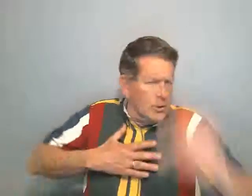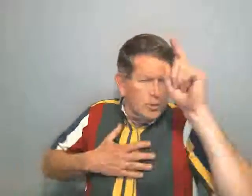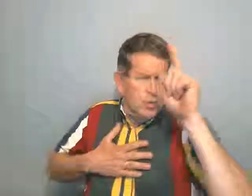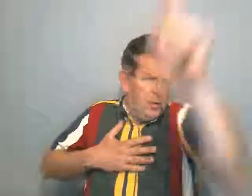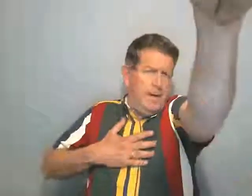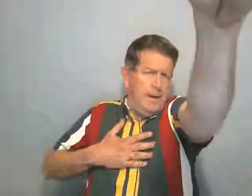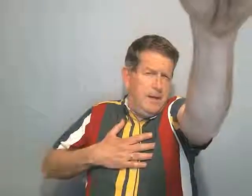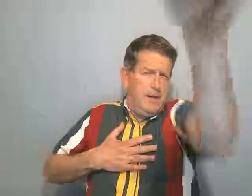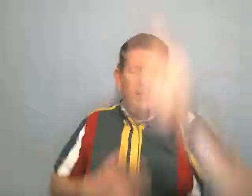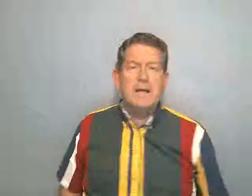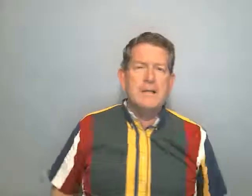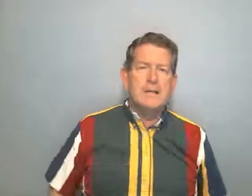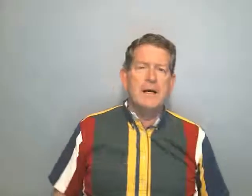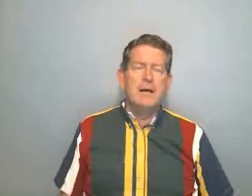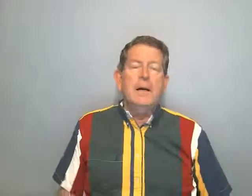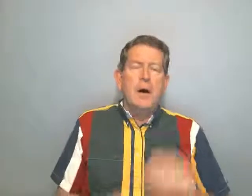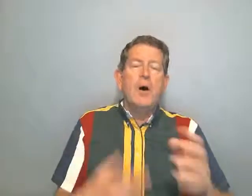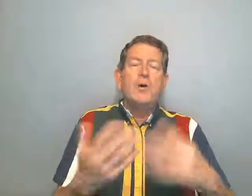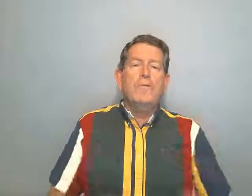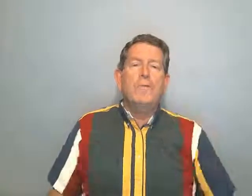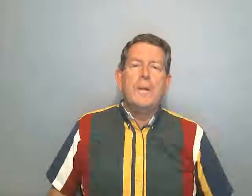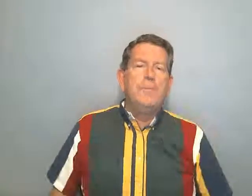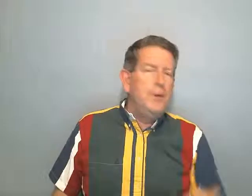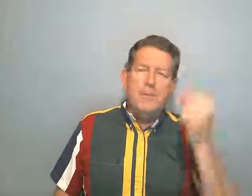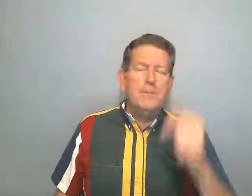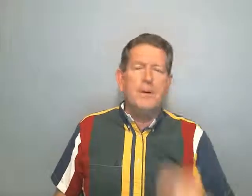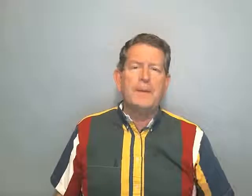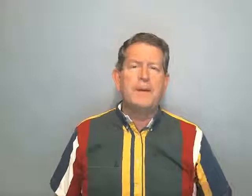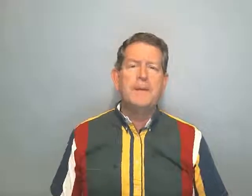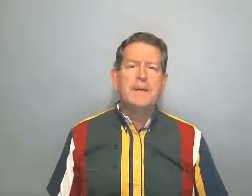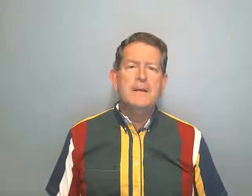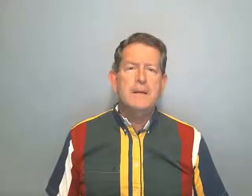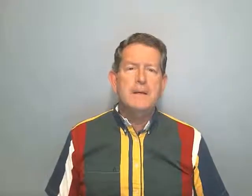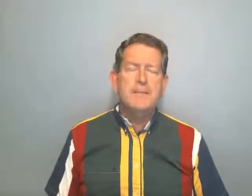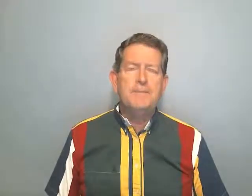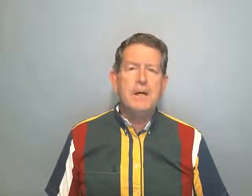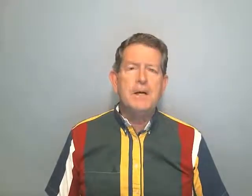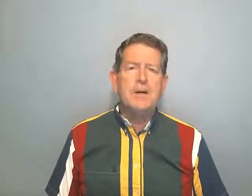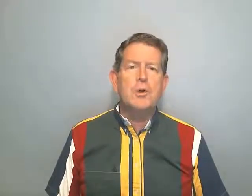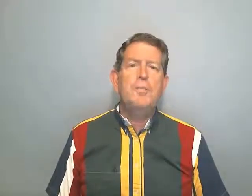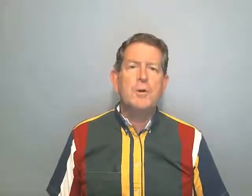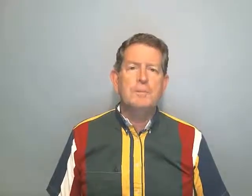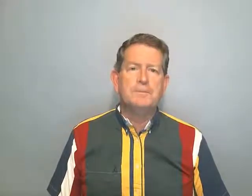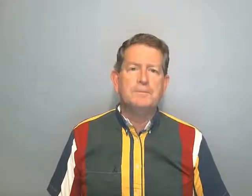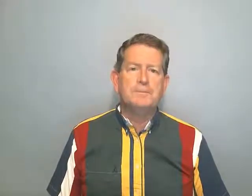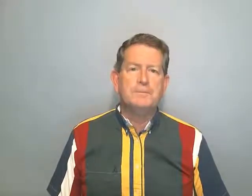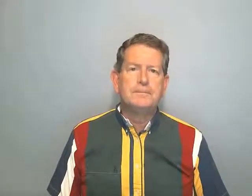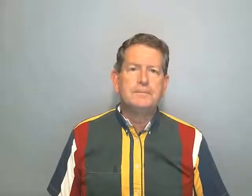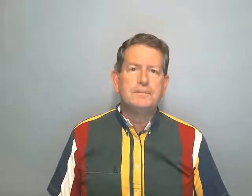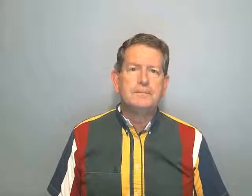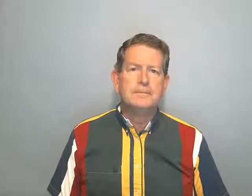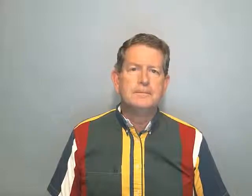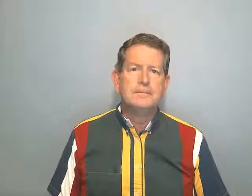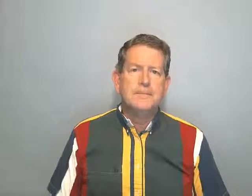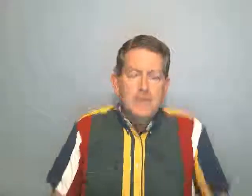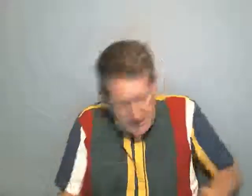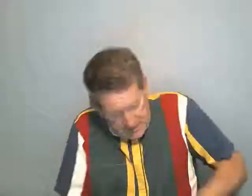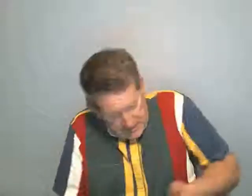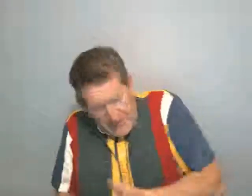Je vais, voilà, c'est ça. Encore une fois, mais plus rapidement maintenant. Je peux. Oui, c'est ça